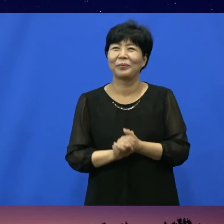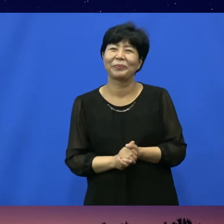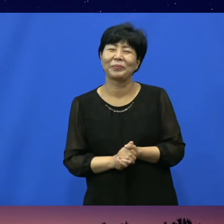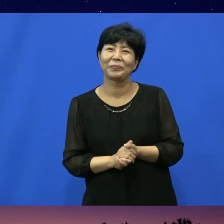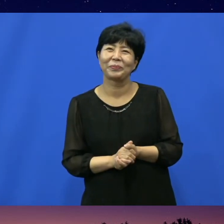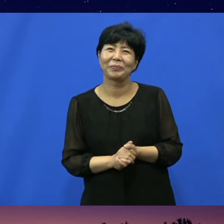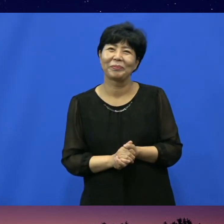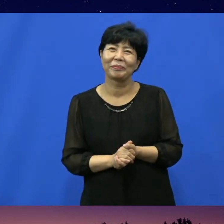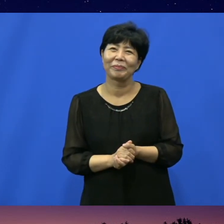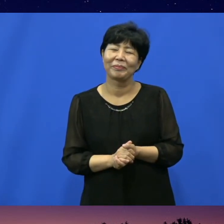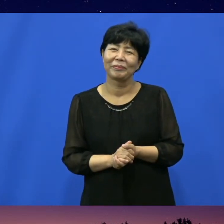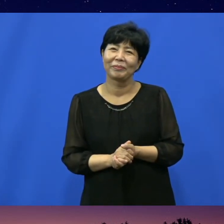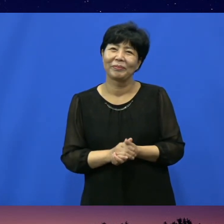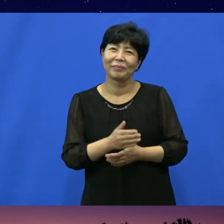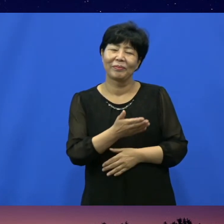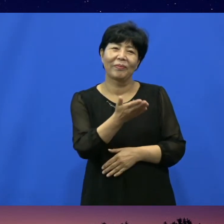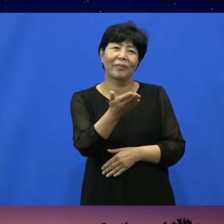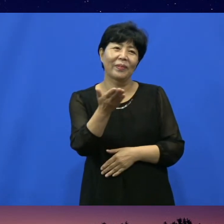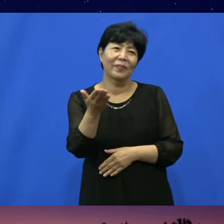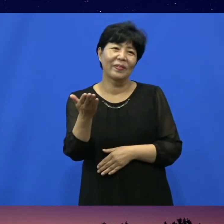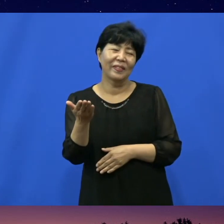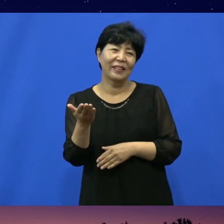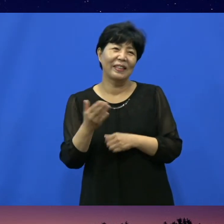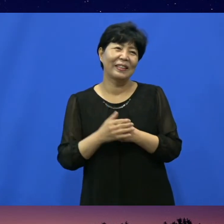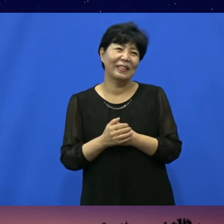별일이 다 있어요. 그래서 여러분들이